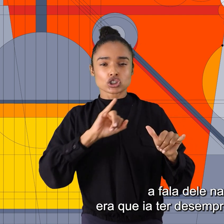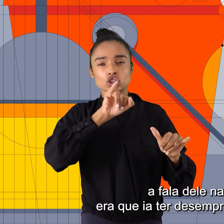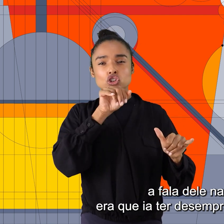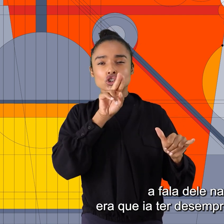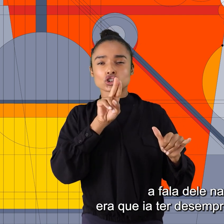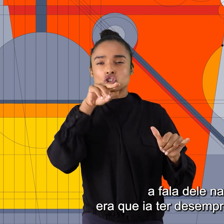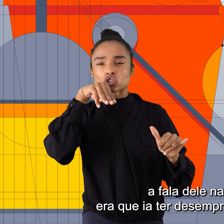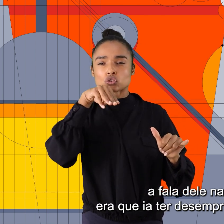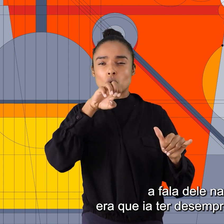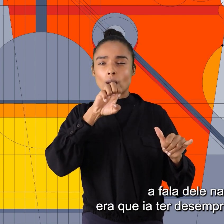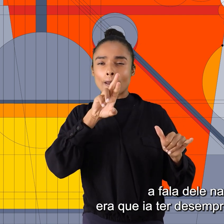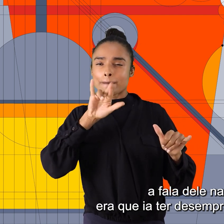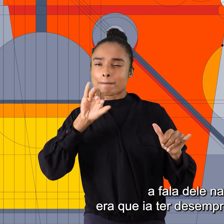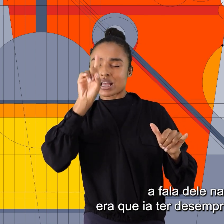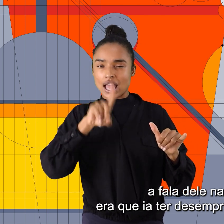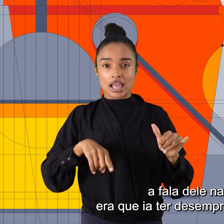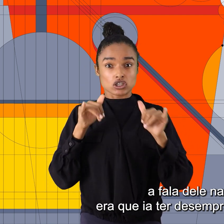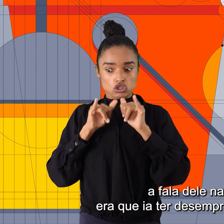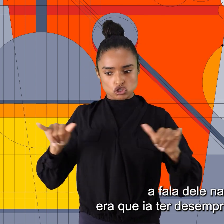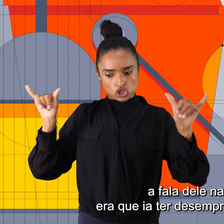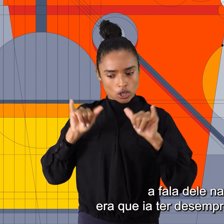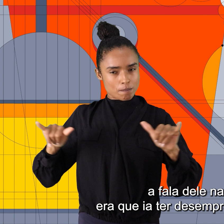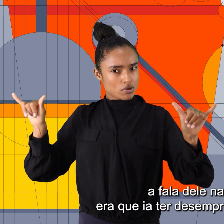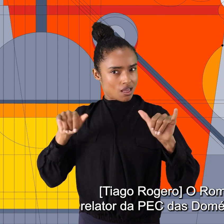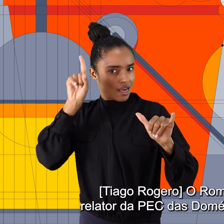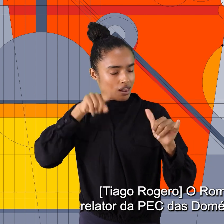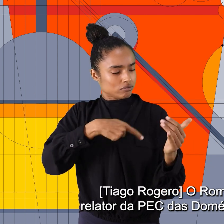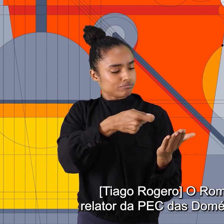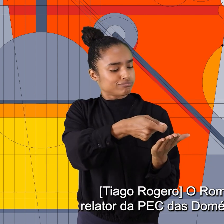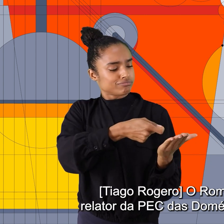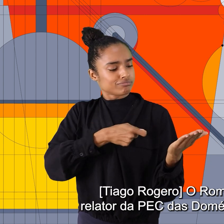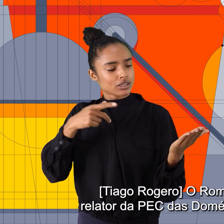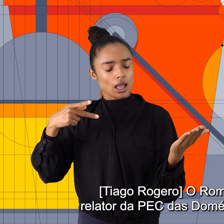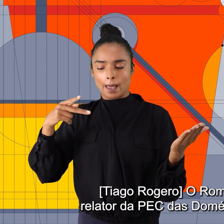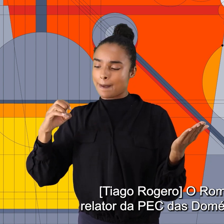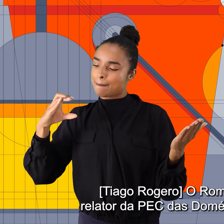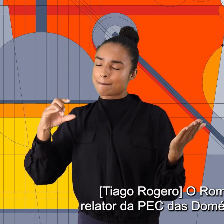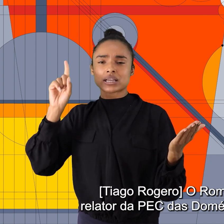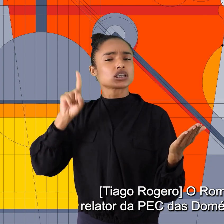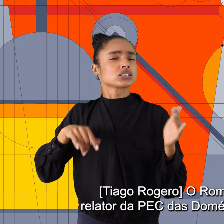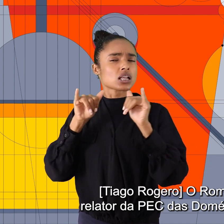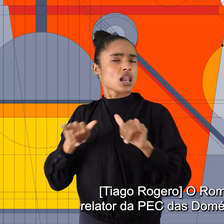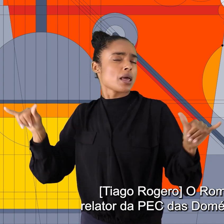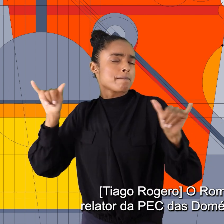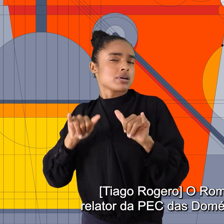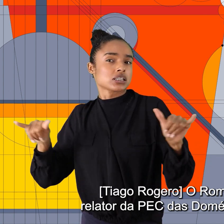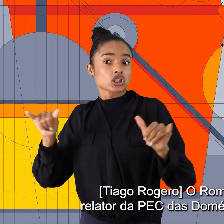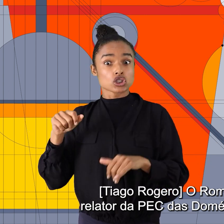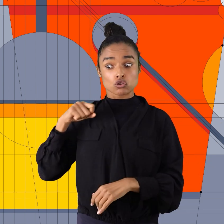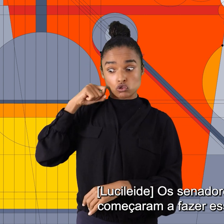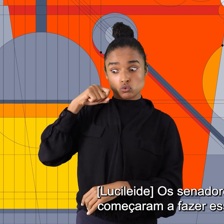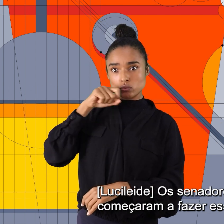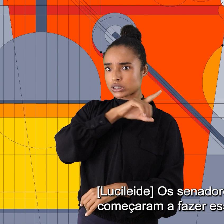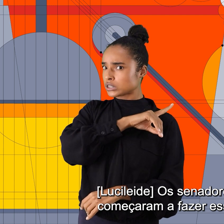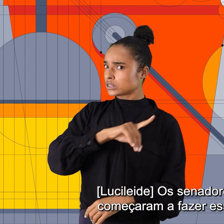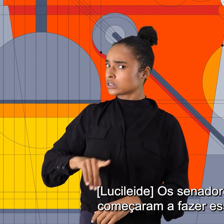fala dele na mídia, era que ia ter desemprego em massa. O Romero Jucá era o relator da PEC das domésticas no Senado.